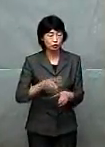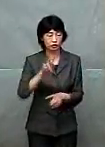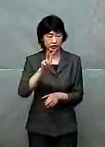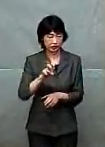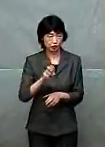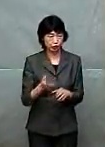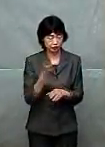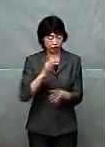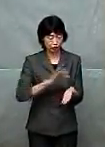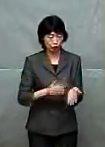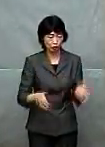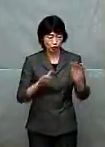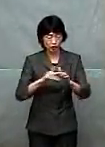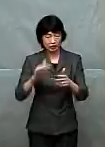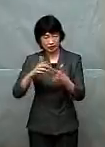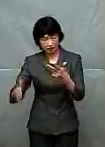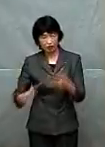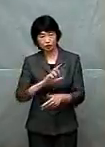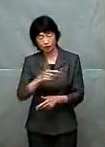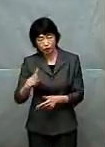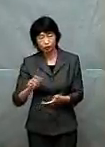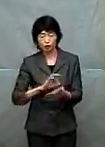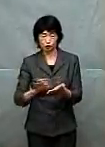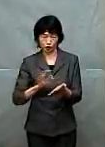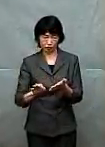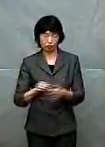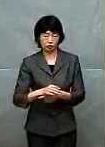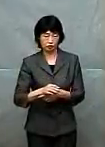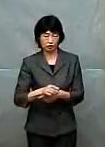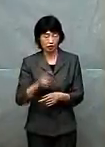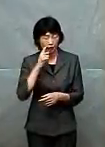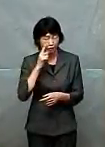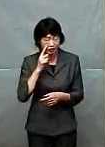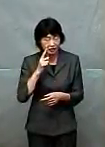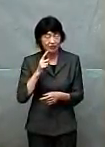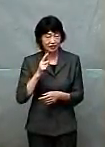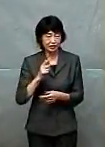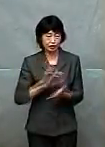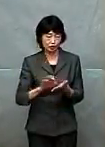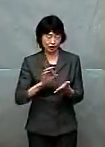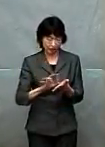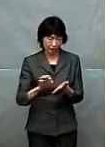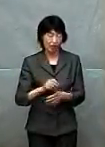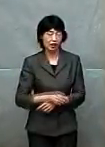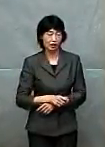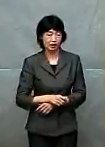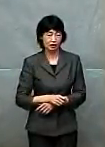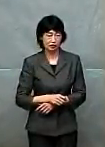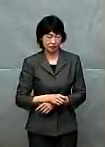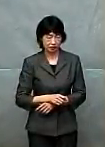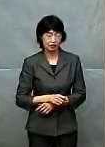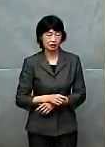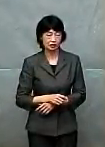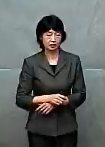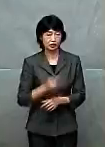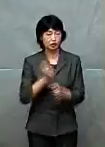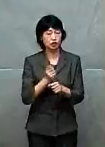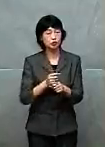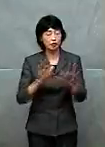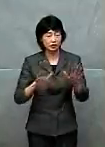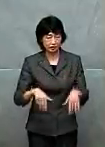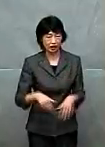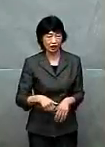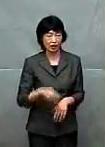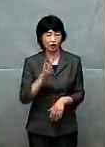果を反映し、サイズや重さもコンパクトになり使いやすくなっているものです。有